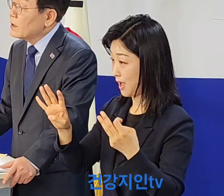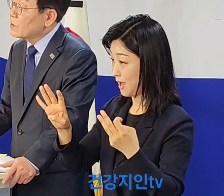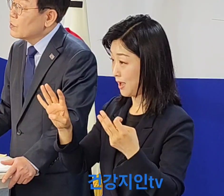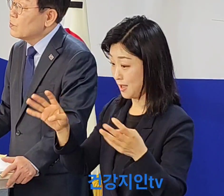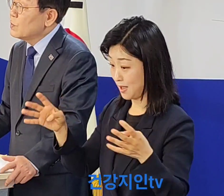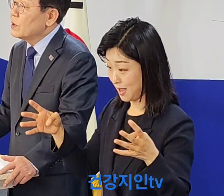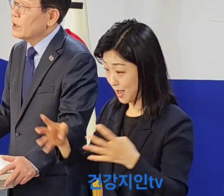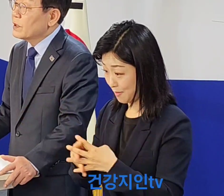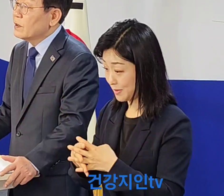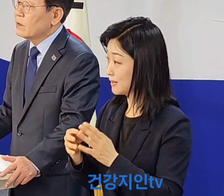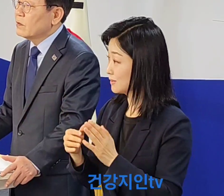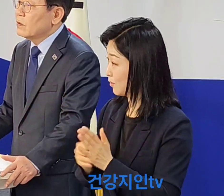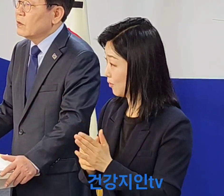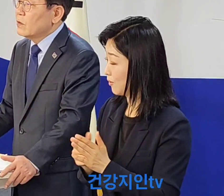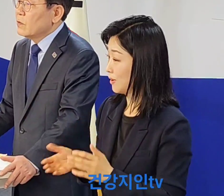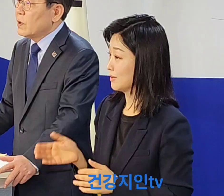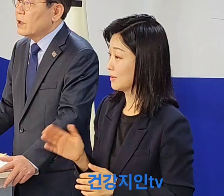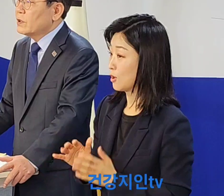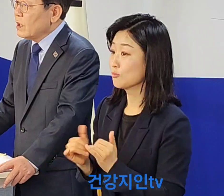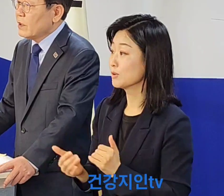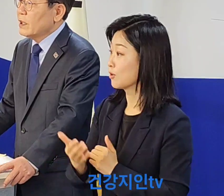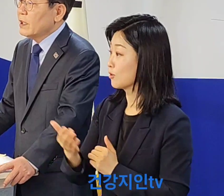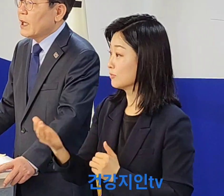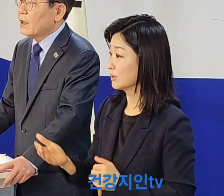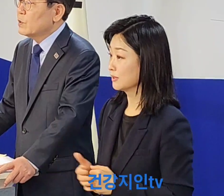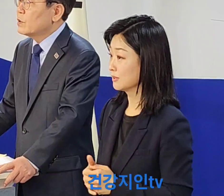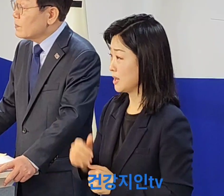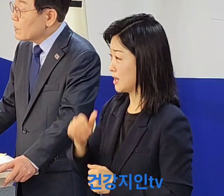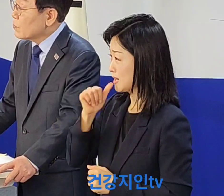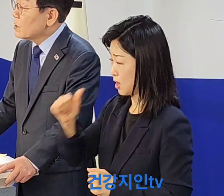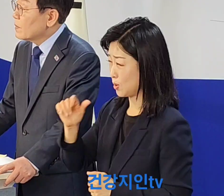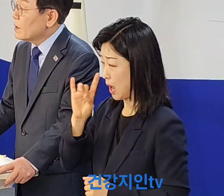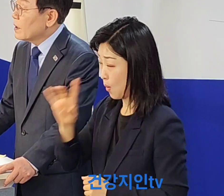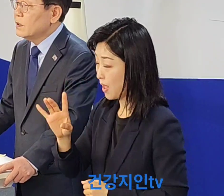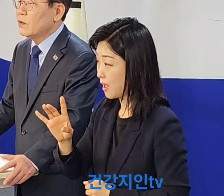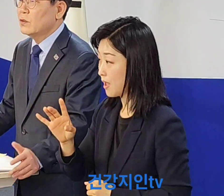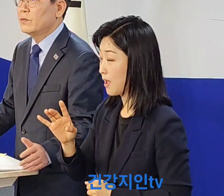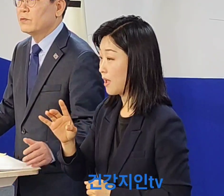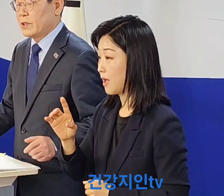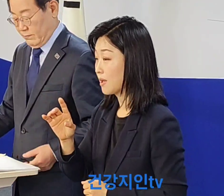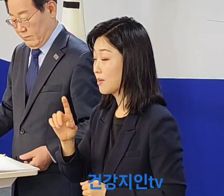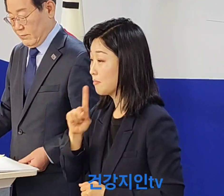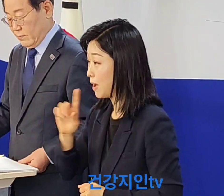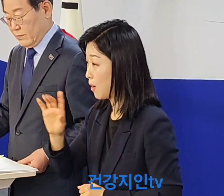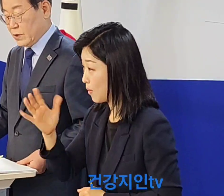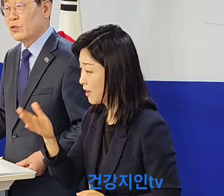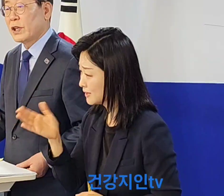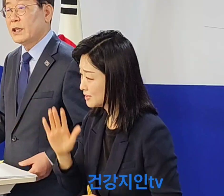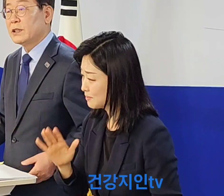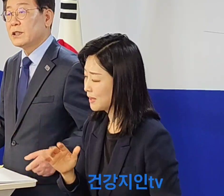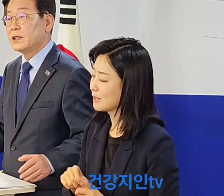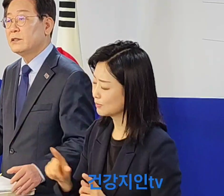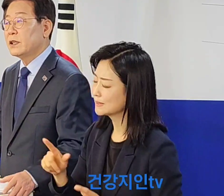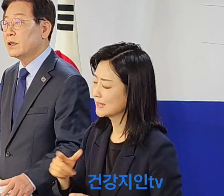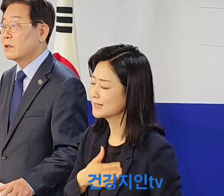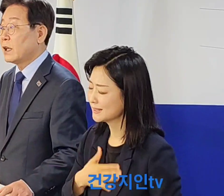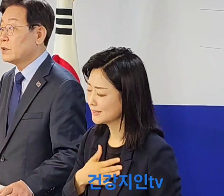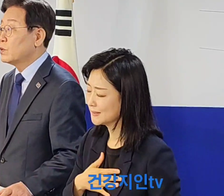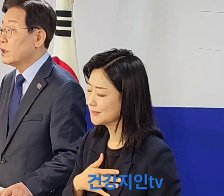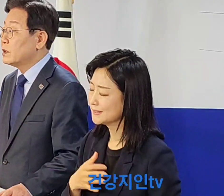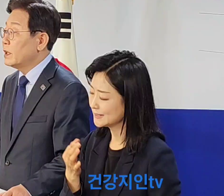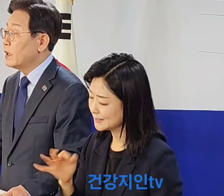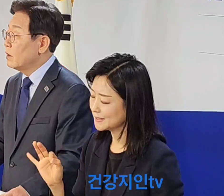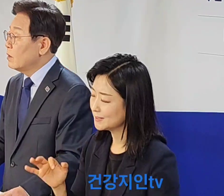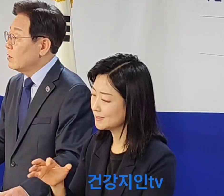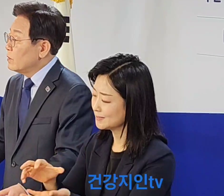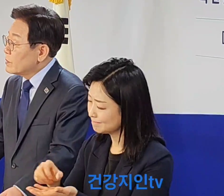했는데 그에 대해서 우리 국민들께서 아 이거 절대로 안 된다 뭐 그런 입장도 있지만 대체로는 수용해야지 이런 생각을